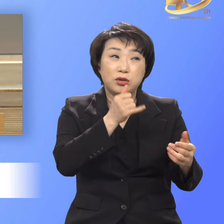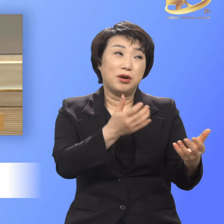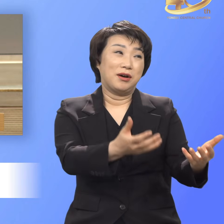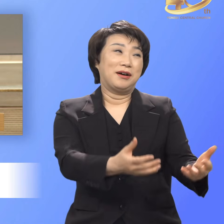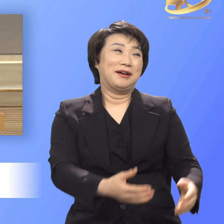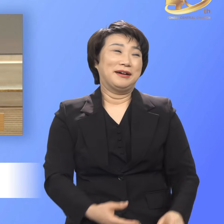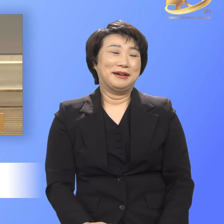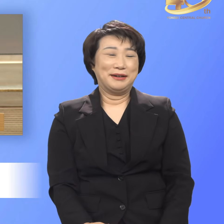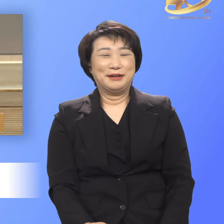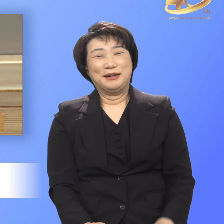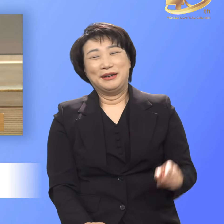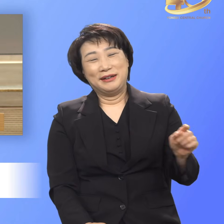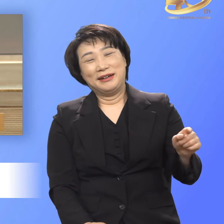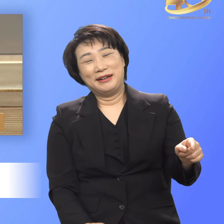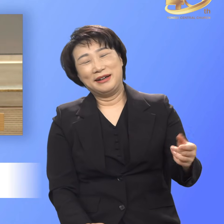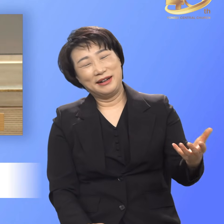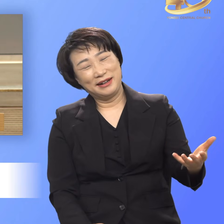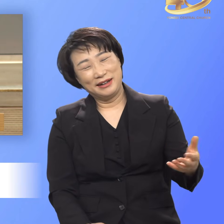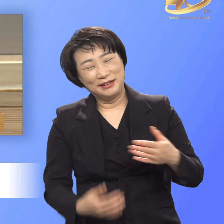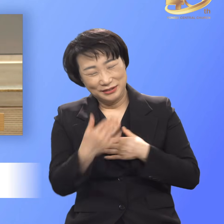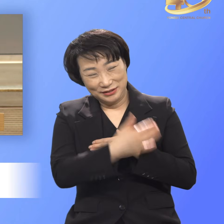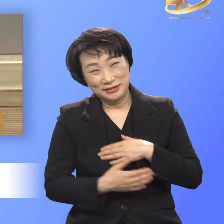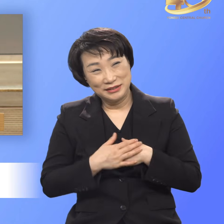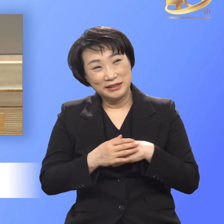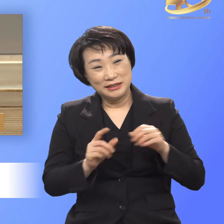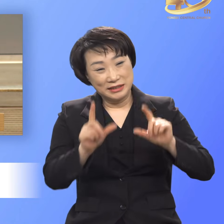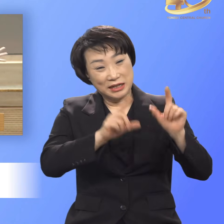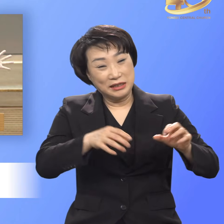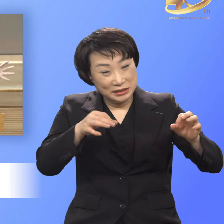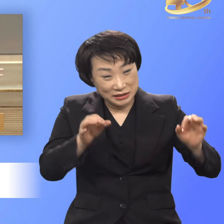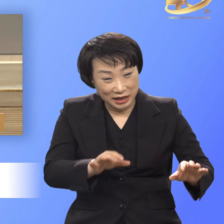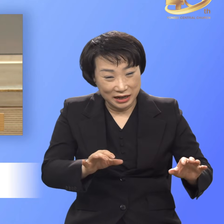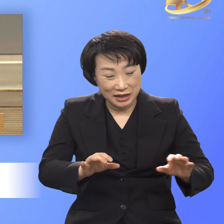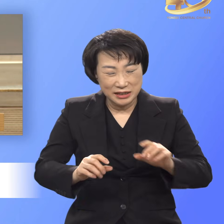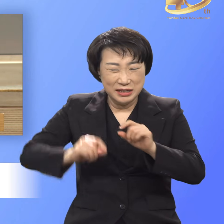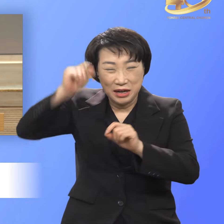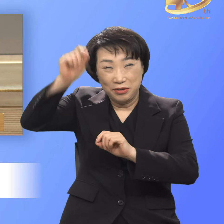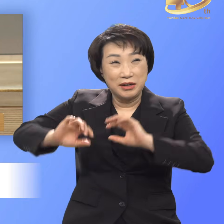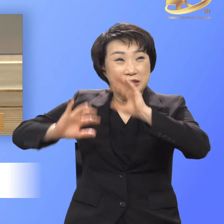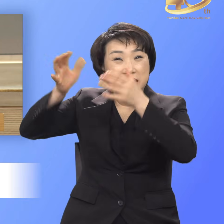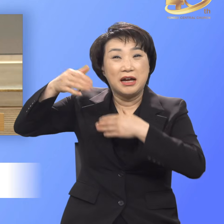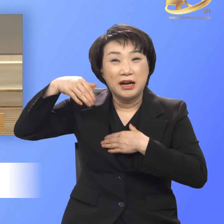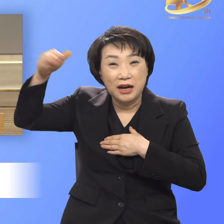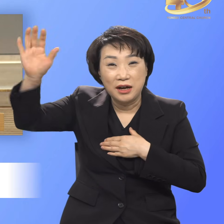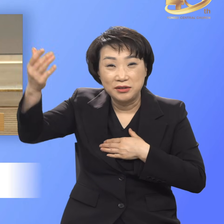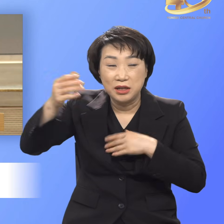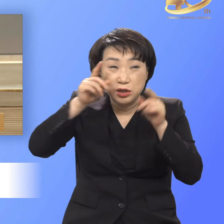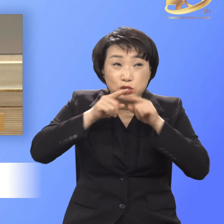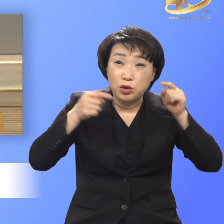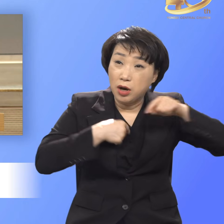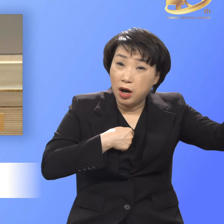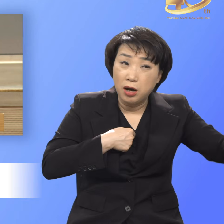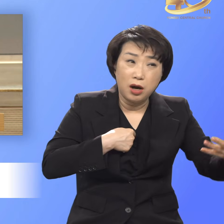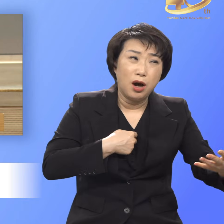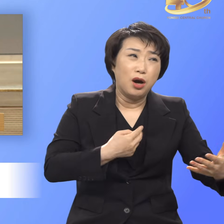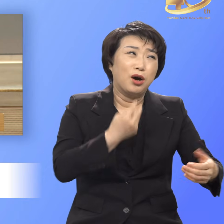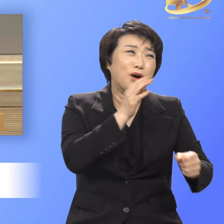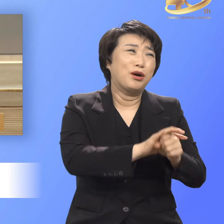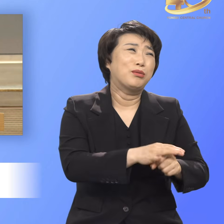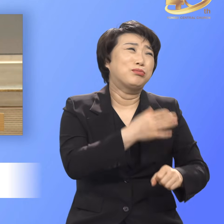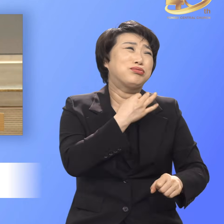결정해버리니까 이거 정말 잠깐 사다 영원한 세계에 가는 이것이 지옥에 간다면 얼마나